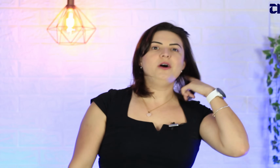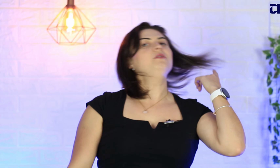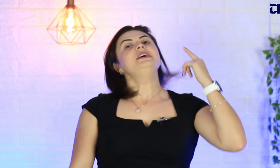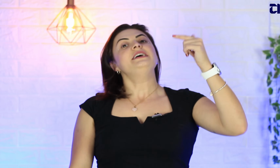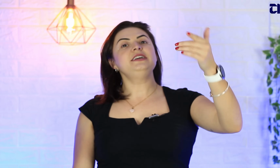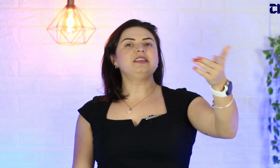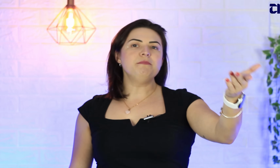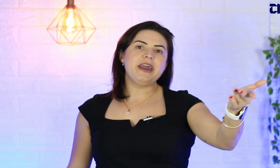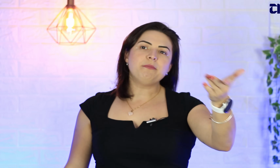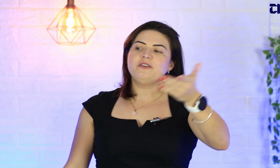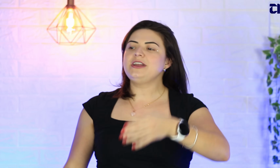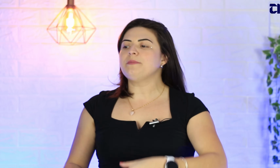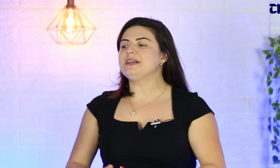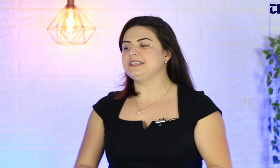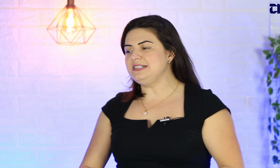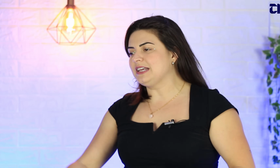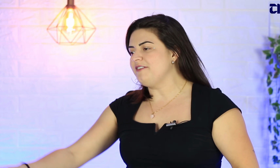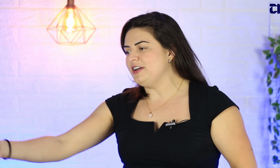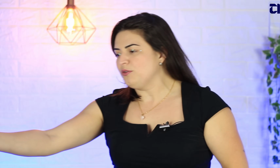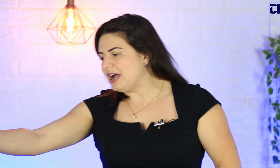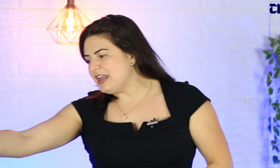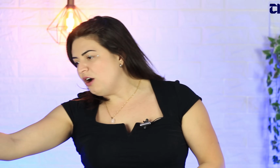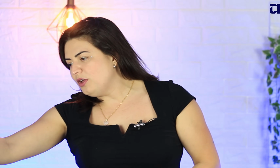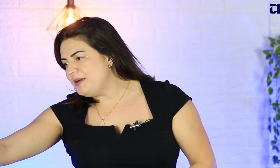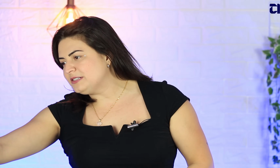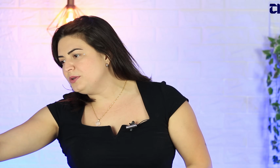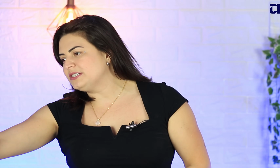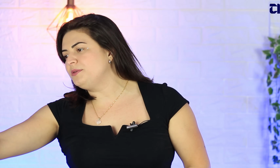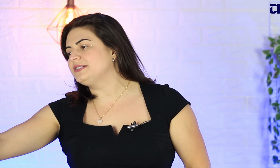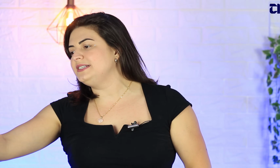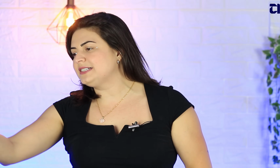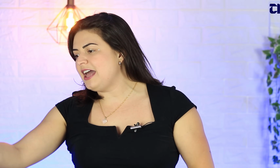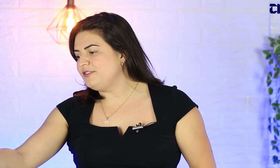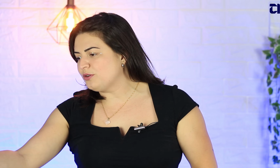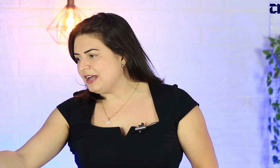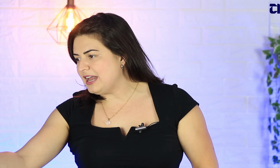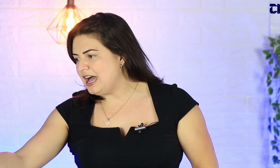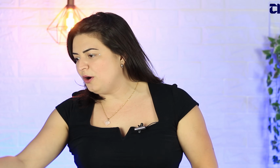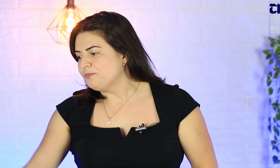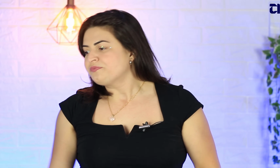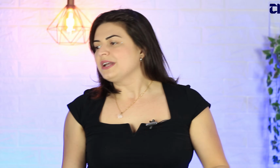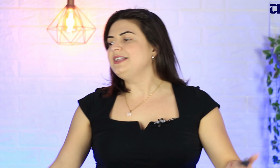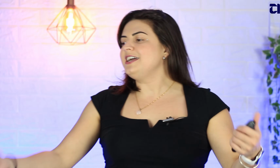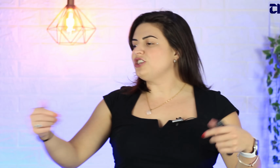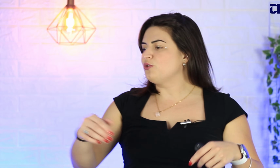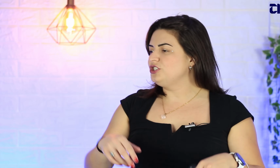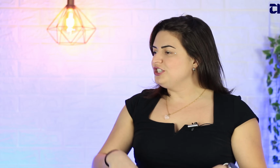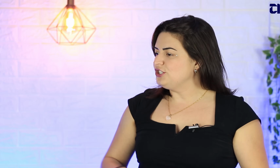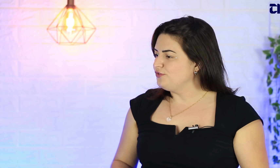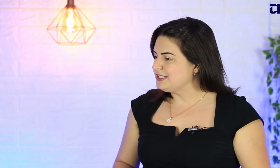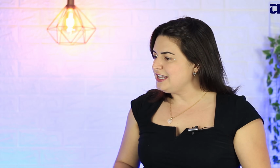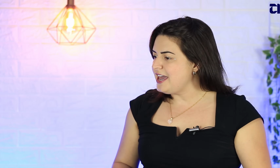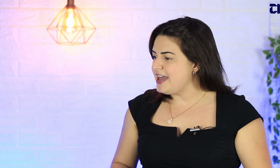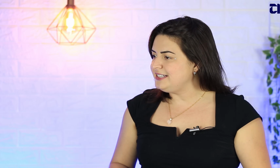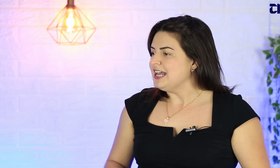tá bom? E também aproveita pra se inscrever no canal, não é mesmo meus libretos? Se inscreve no canal, deixa a curtida de vocês,